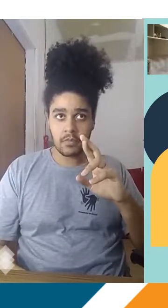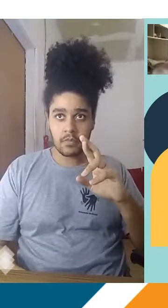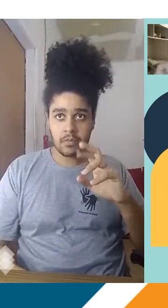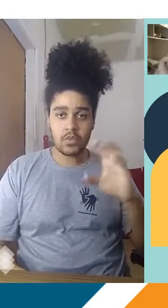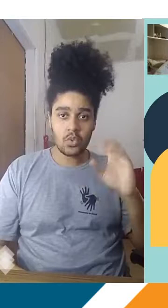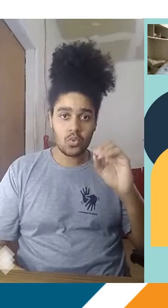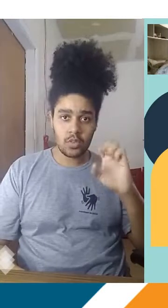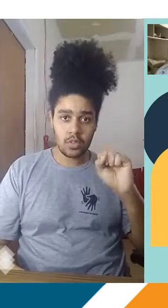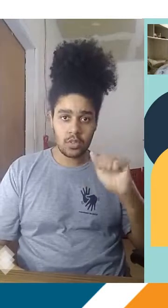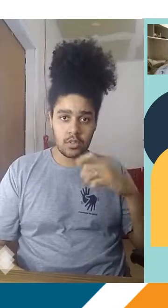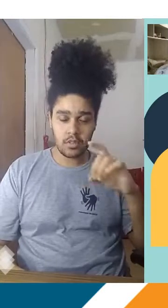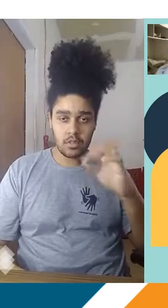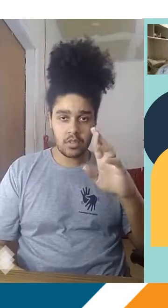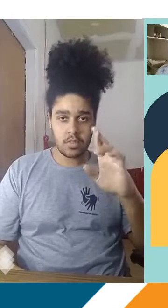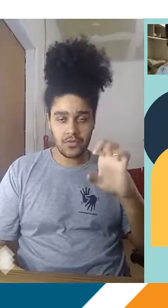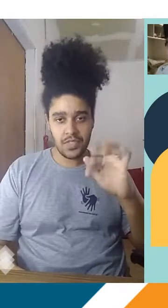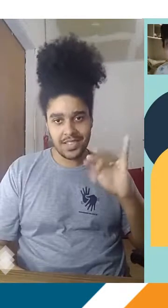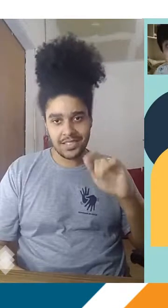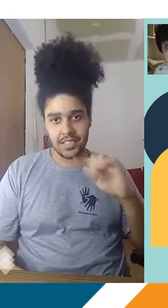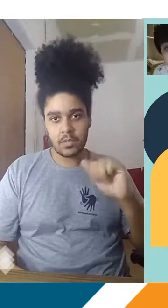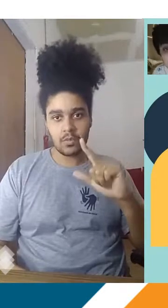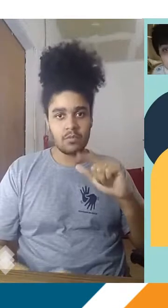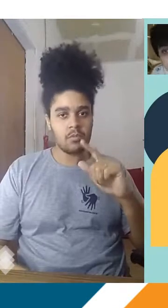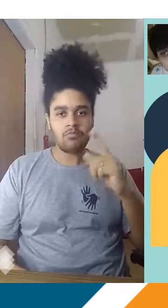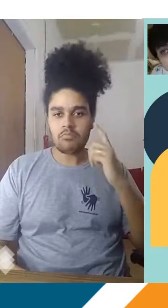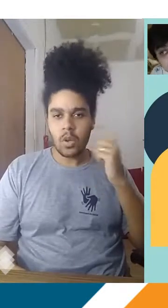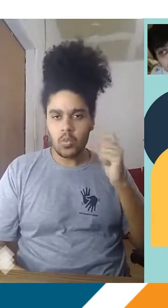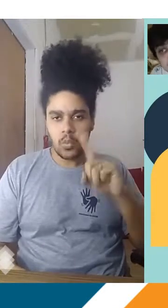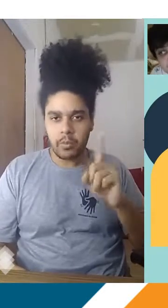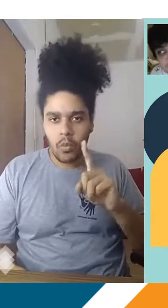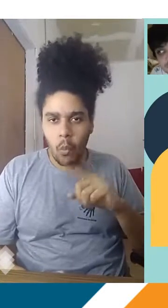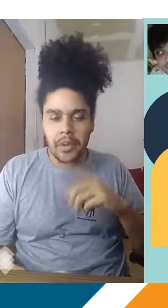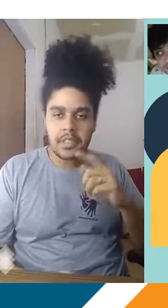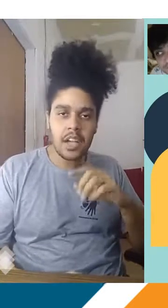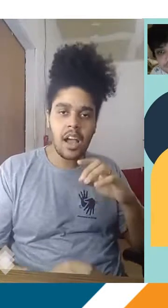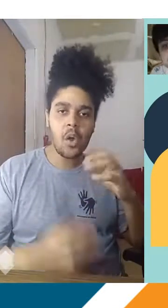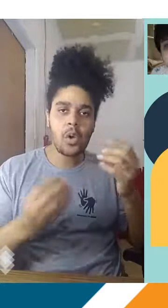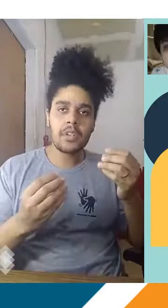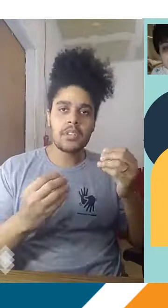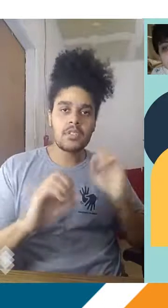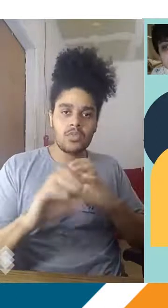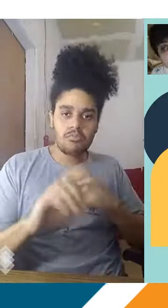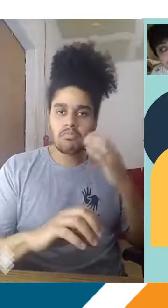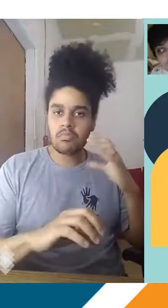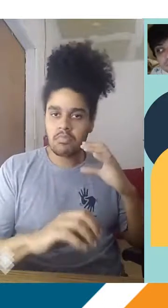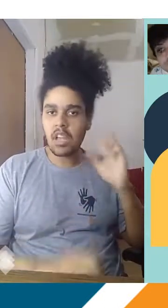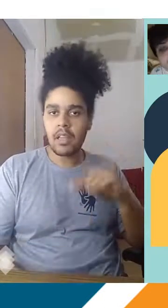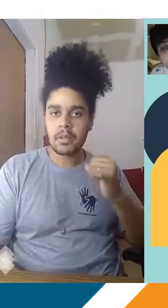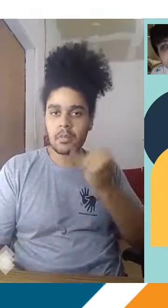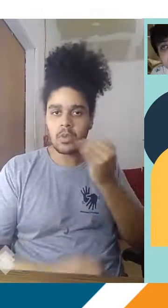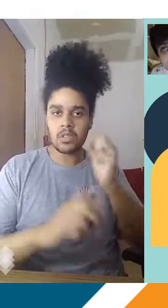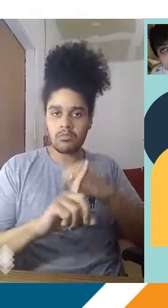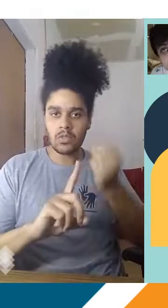inteiro. Coesão referencial de novo. É inegável que uma educação científica de qualidade é absolutamente importante para